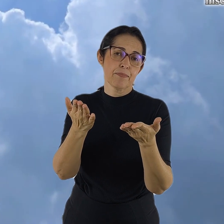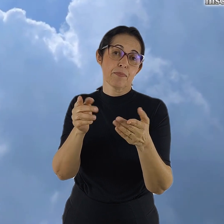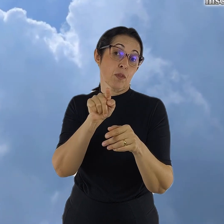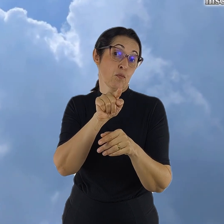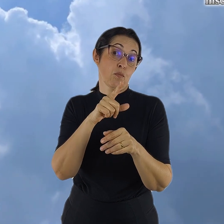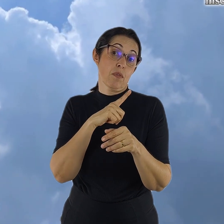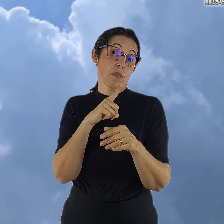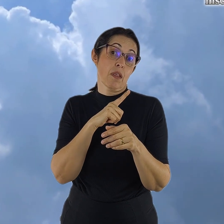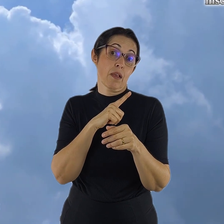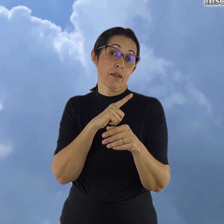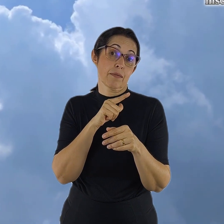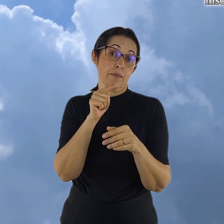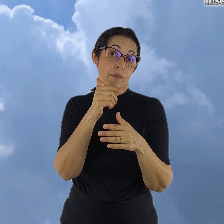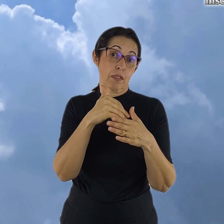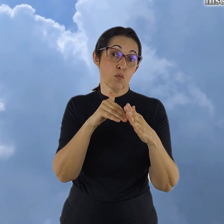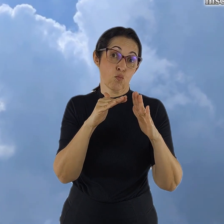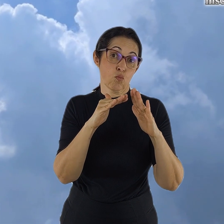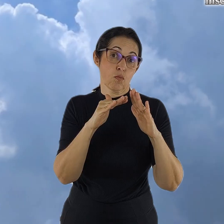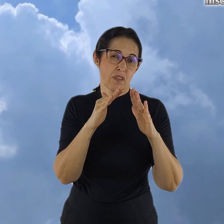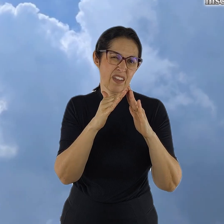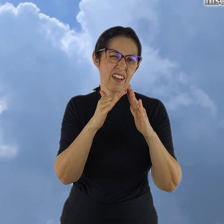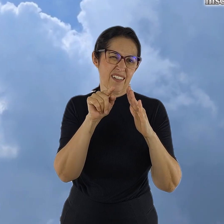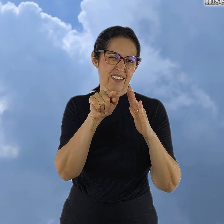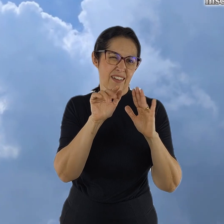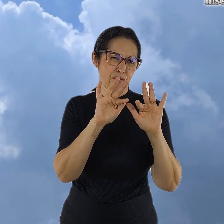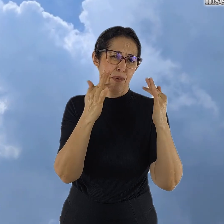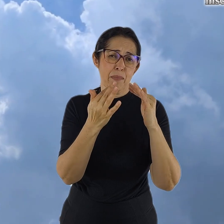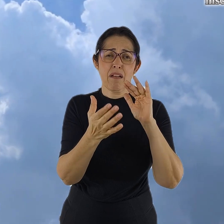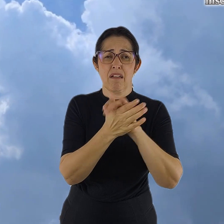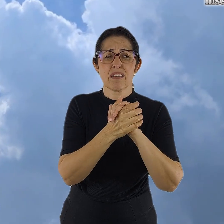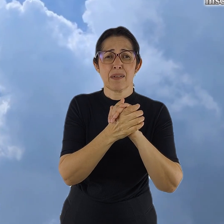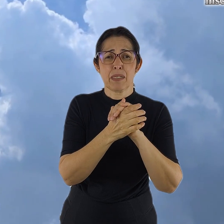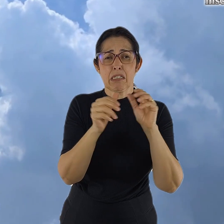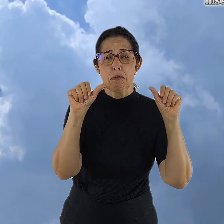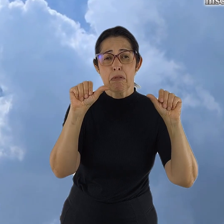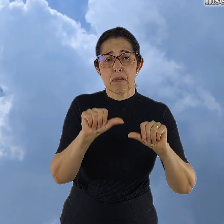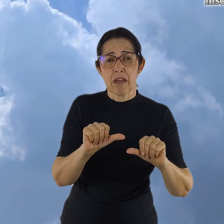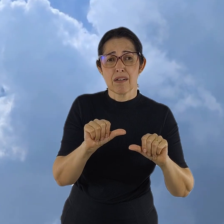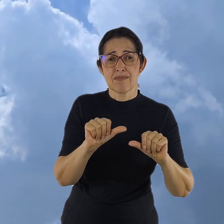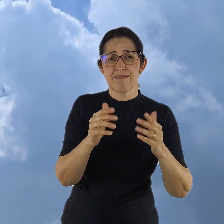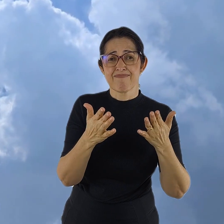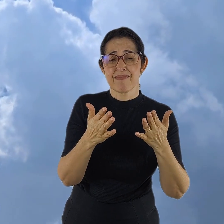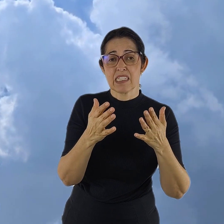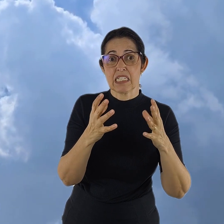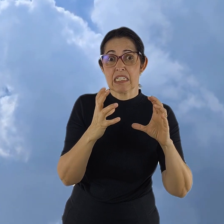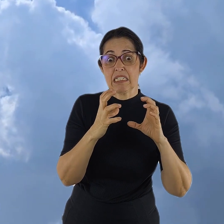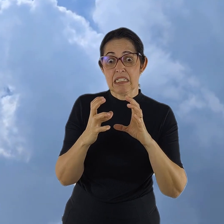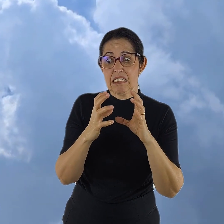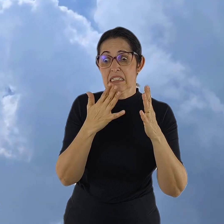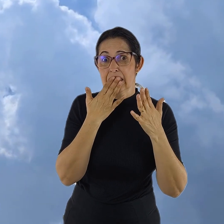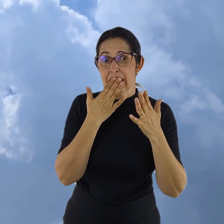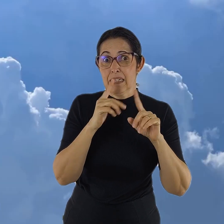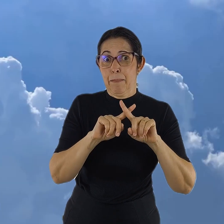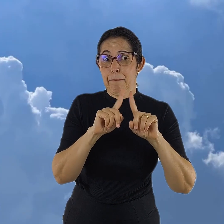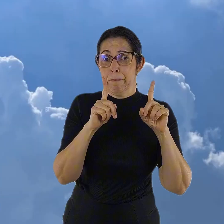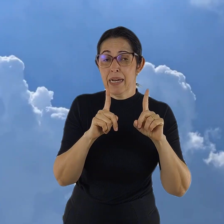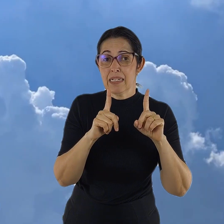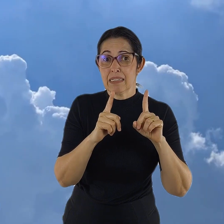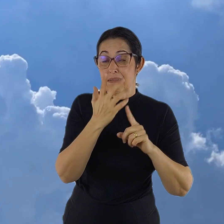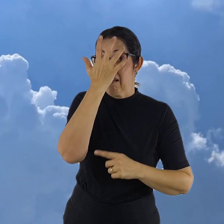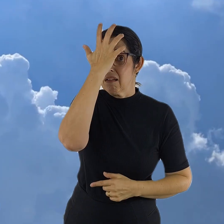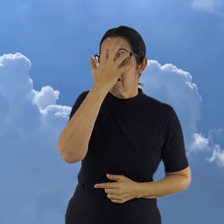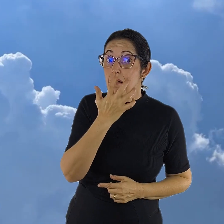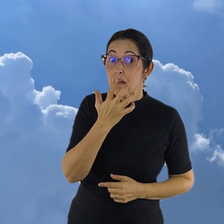problemas conjugais que não podem ser administrados. Ah, mas é pequeno, mas vai crescer, vai tomar conta da casa, vai